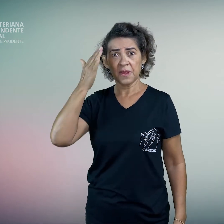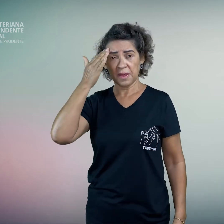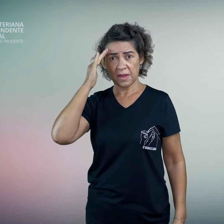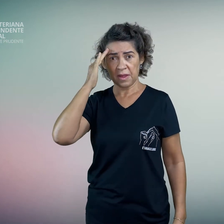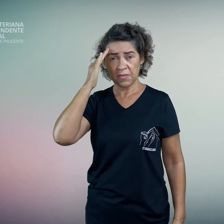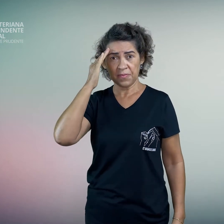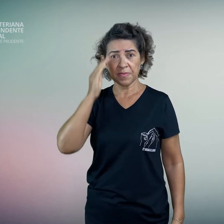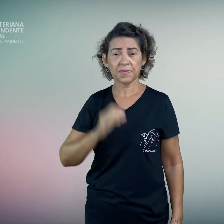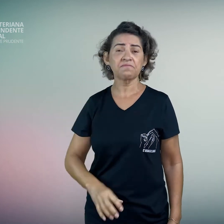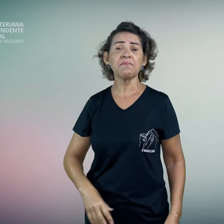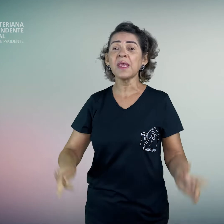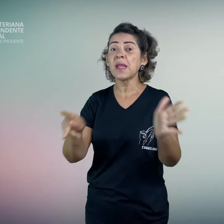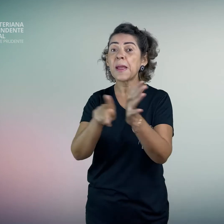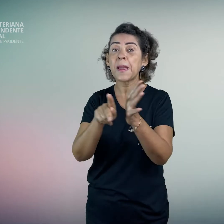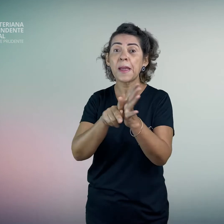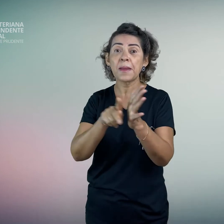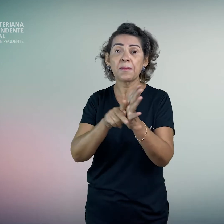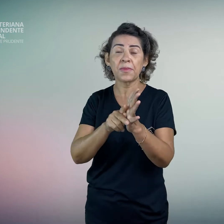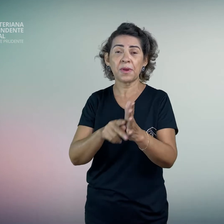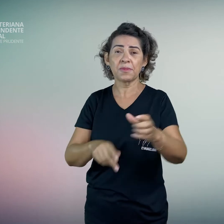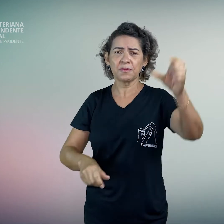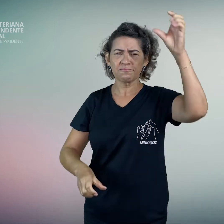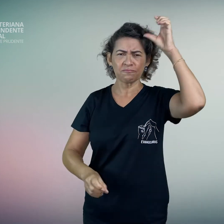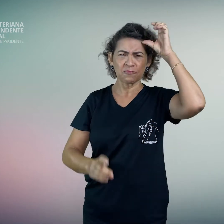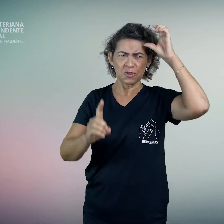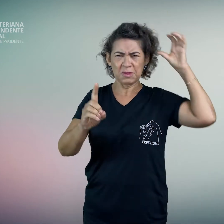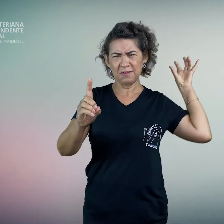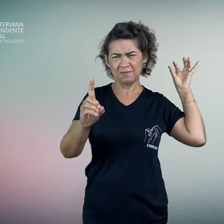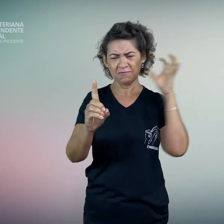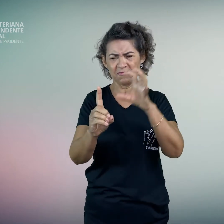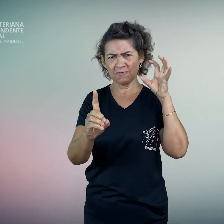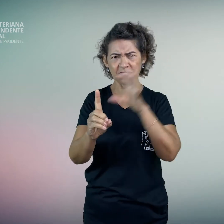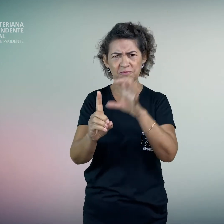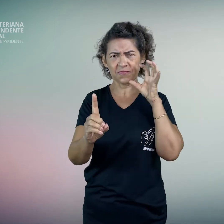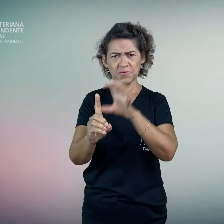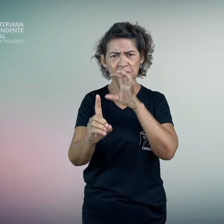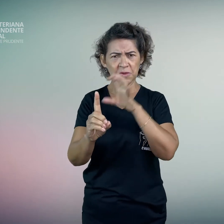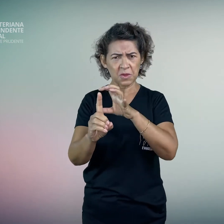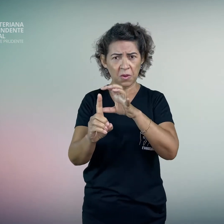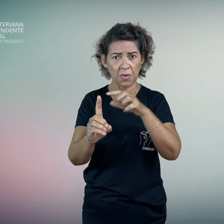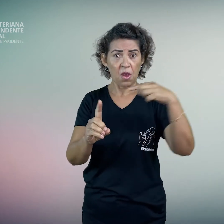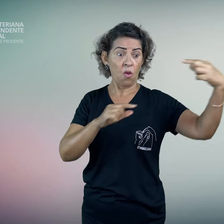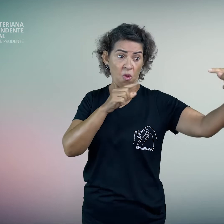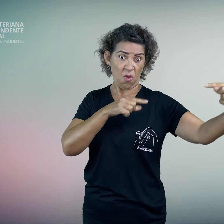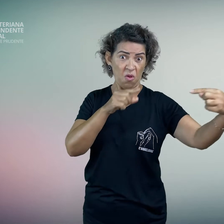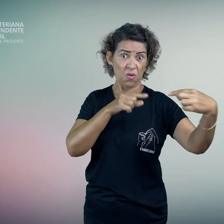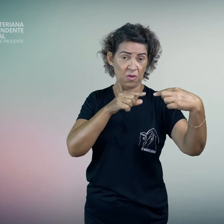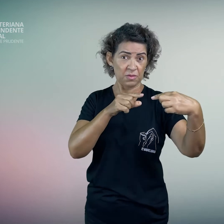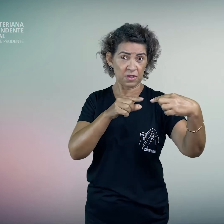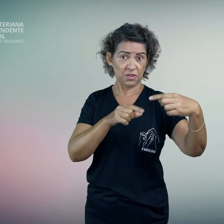ou mais ataques de Satanás, onde a intenção é fazer a pessoa acreditar